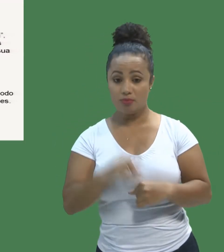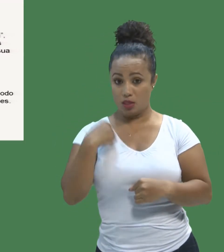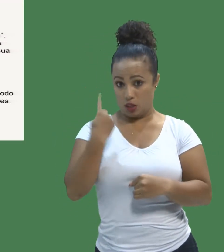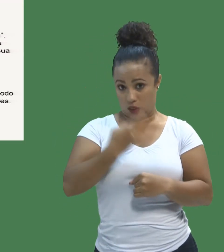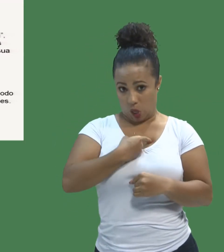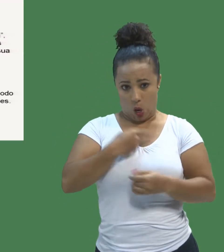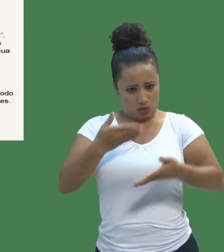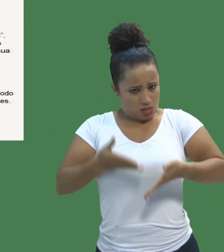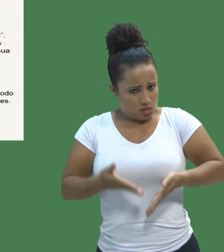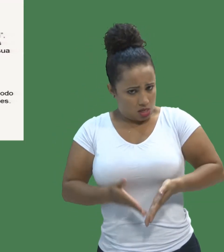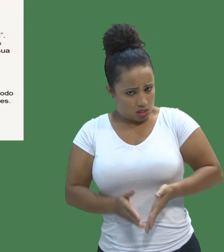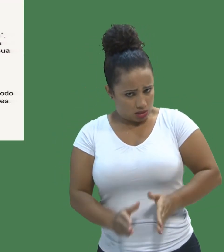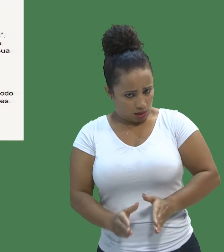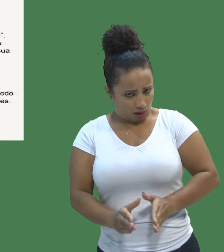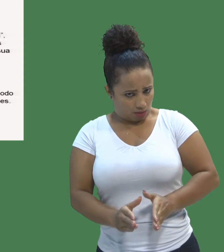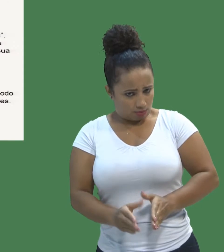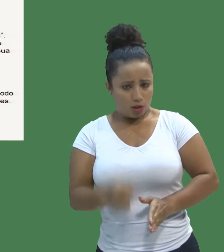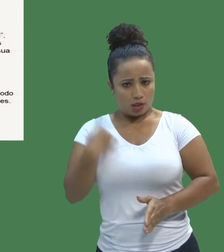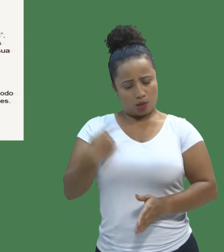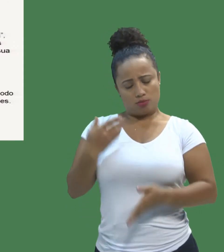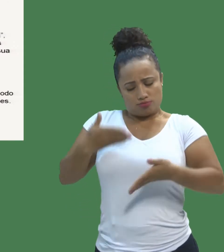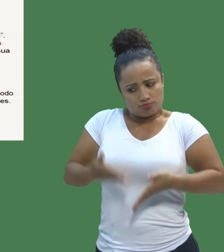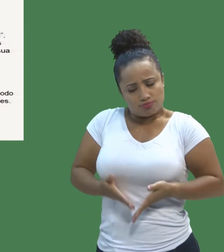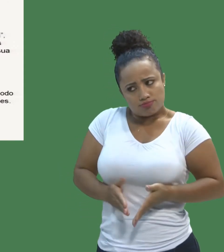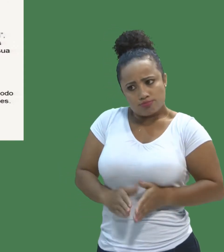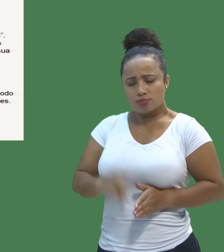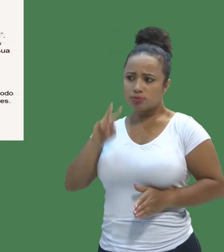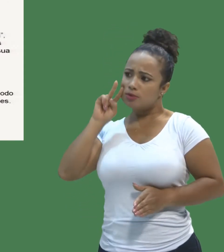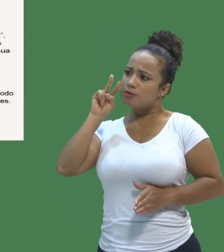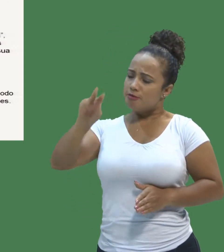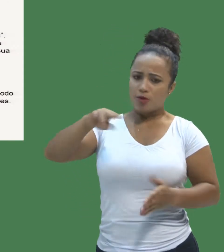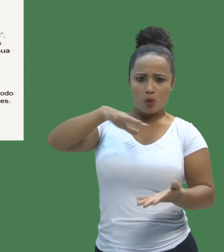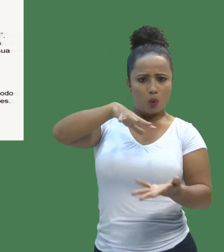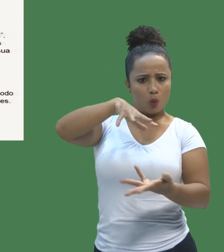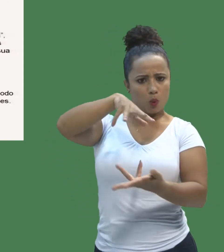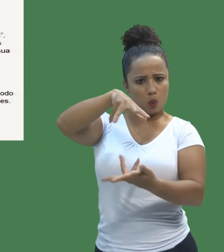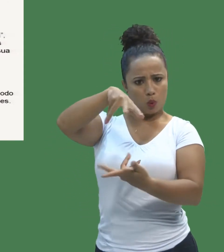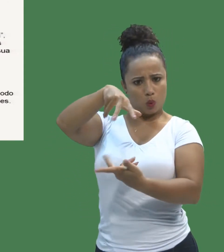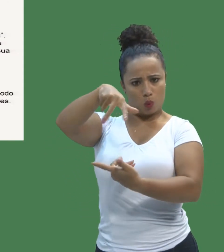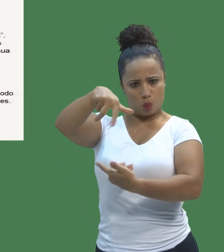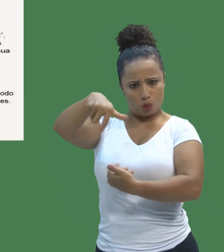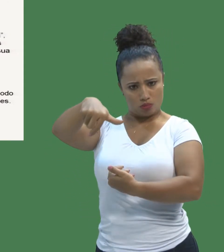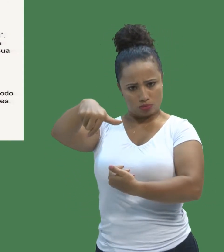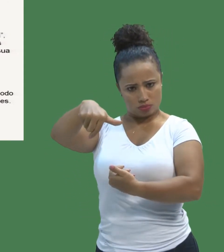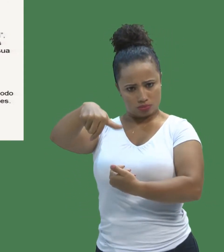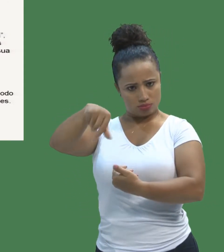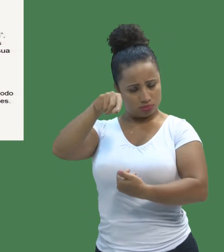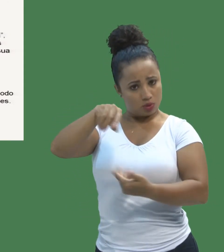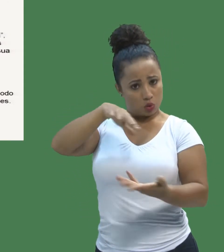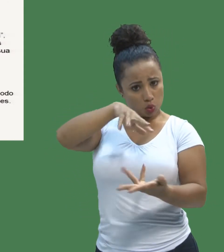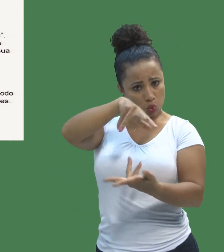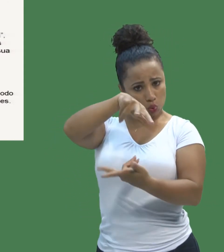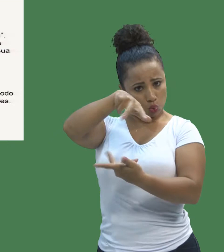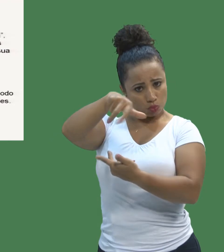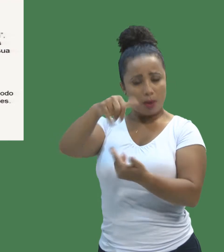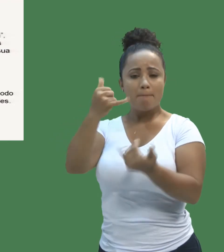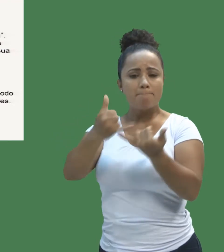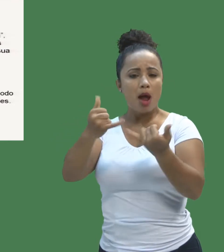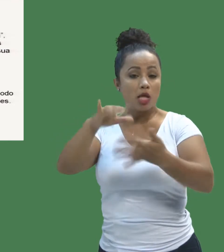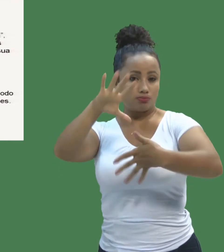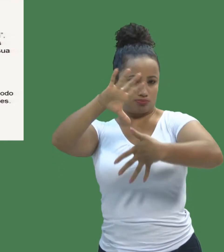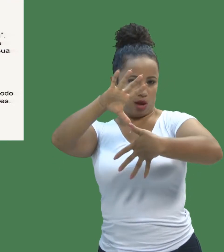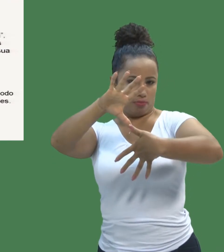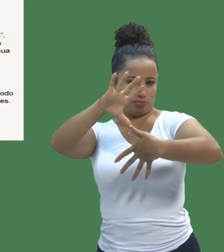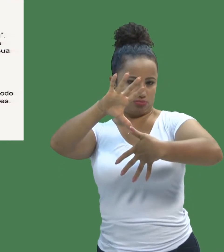Exemplo, quando nascemos, encontramos um mundo que nos apresenta como